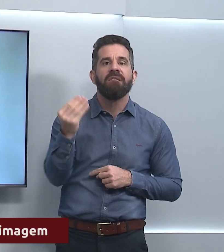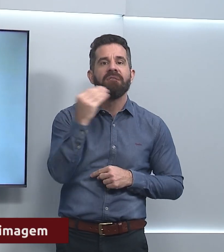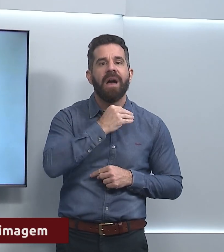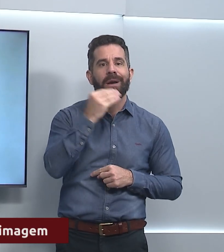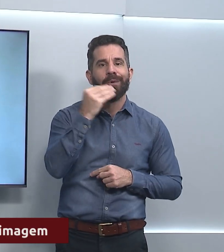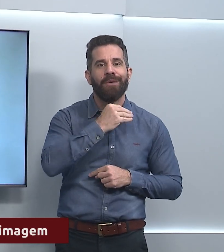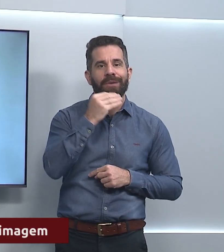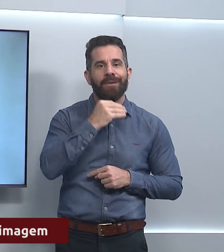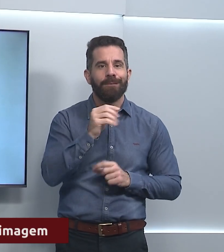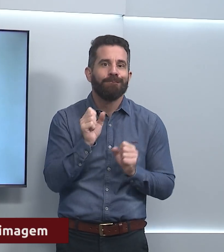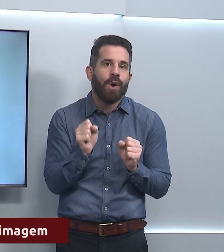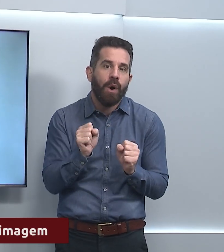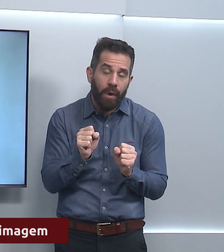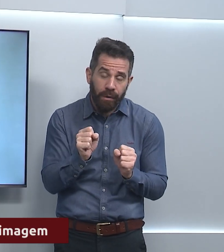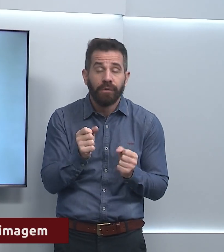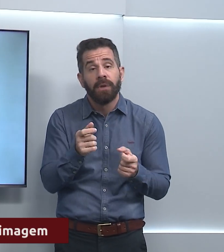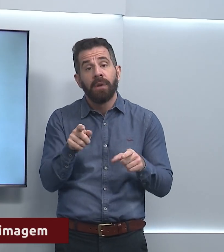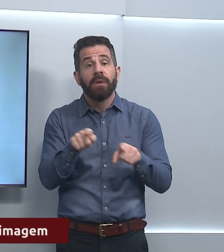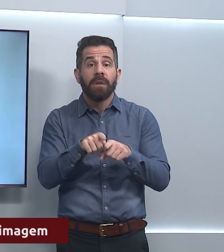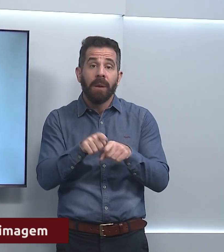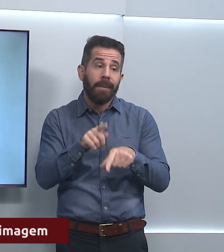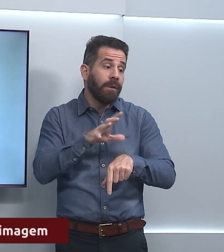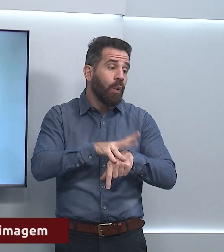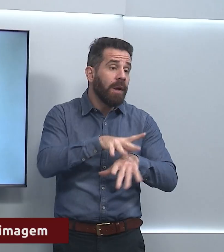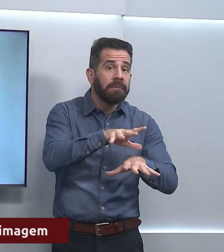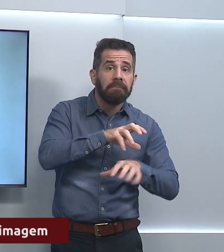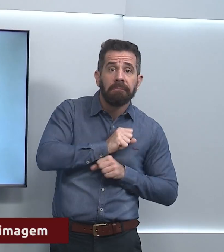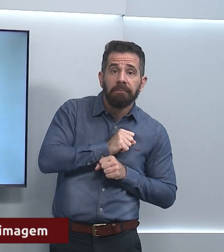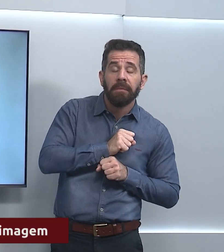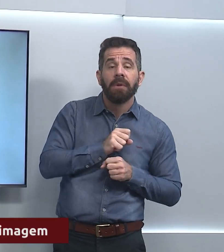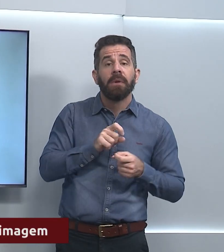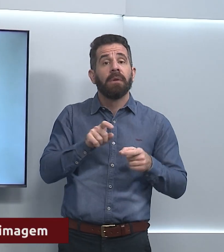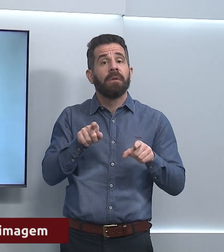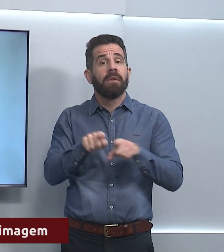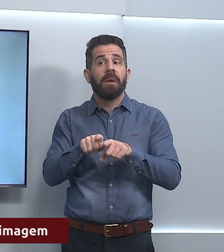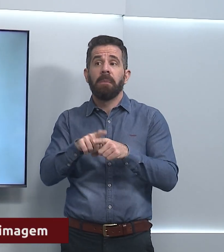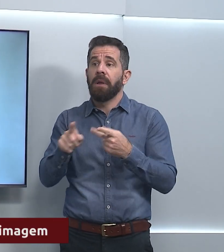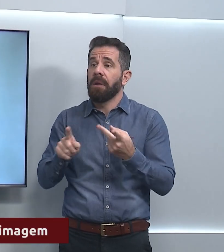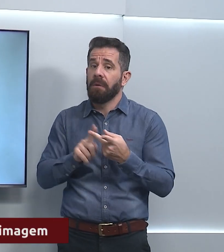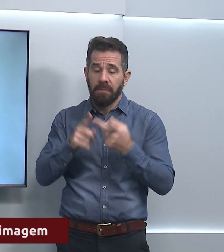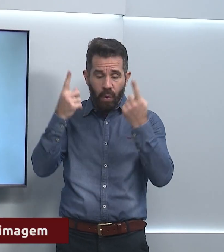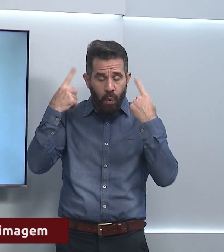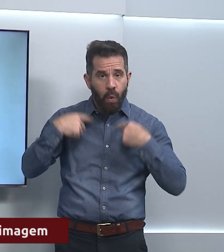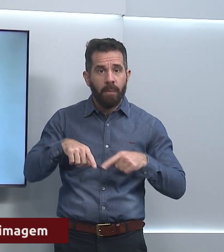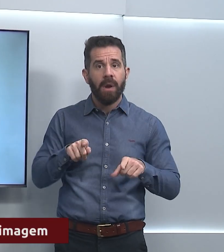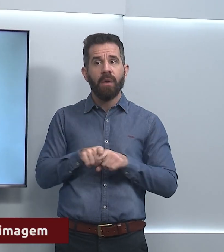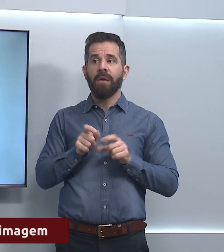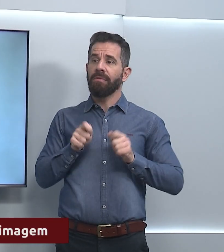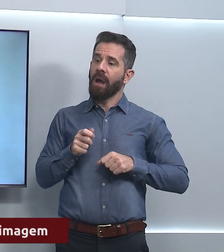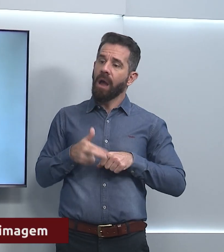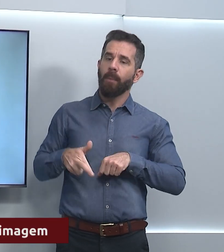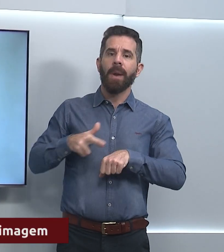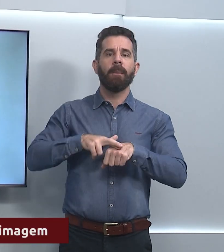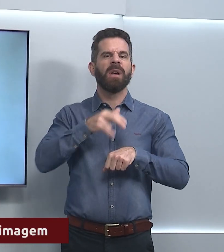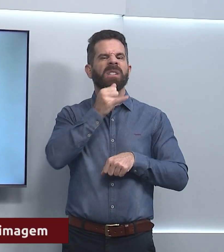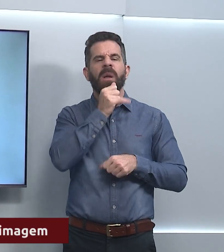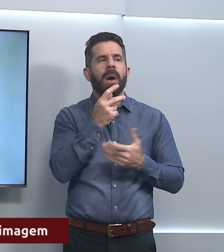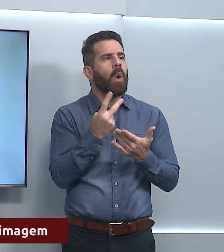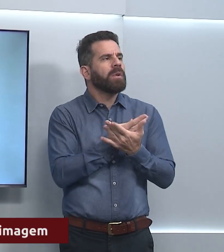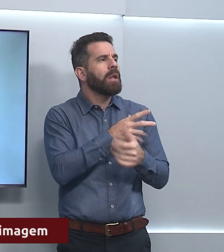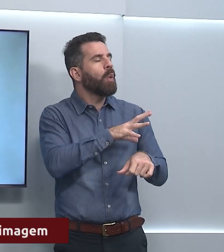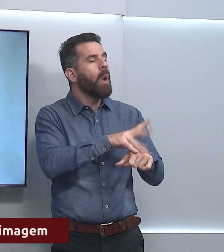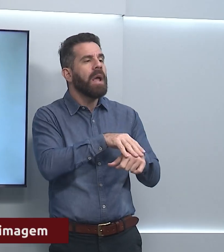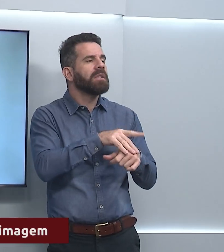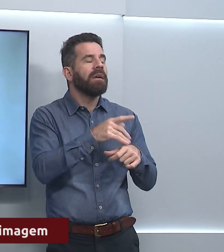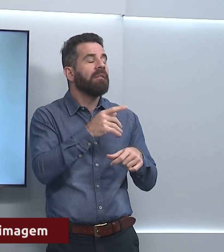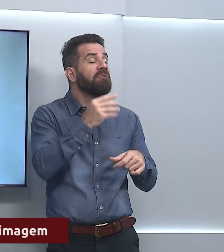o risco de perder a imunidade, reduzir a capacidade do seu corpo se recuperar de viroses ou problemas mais